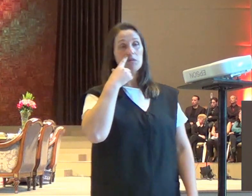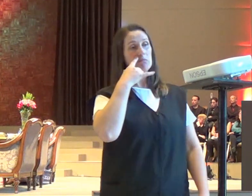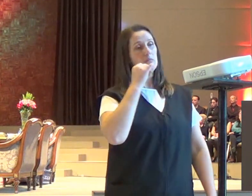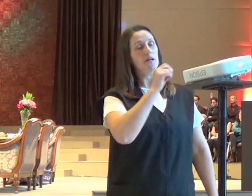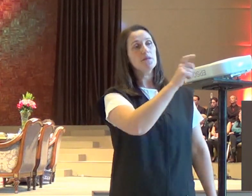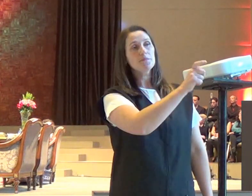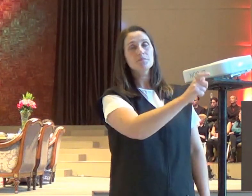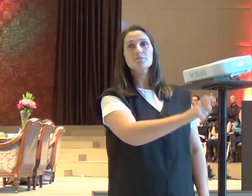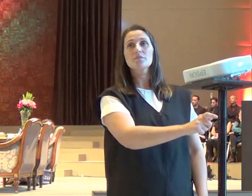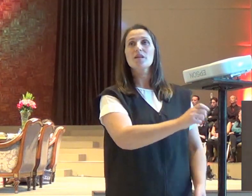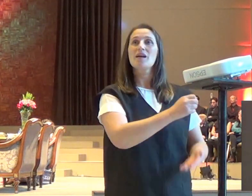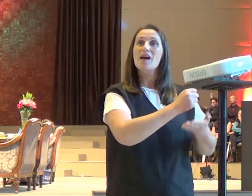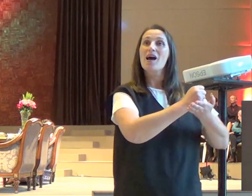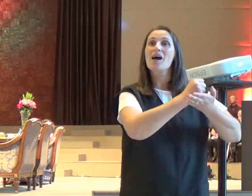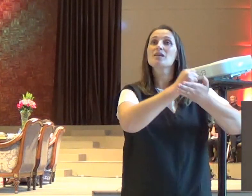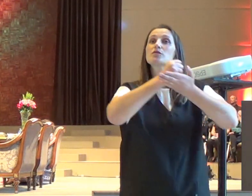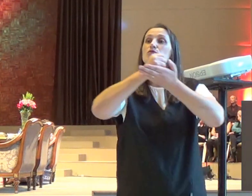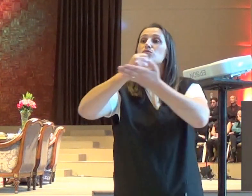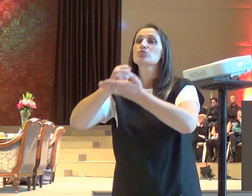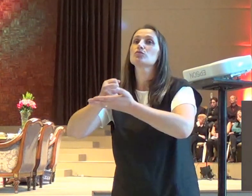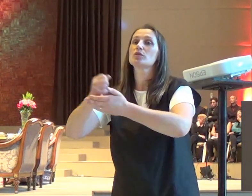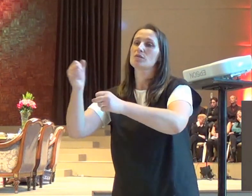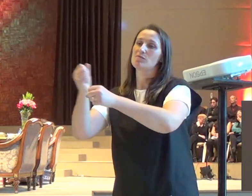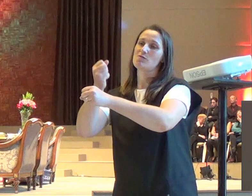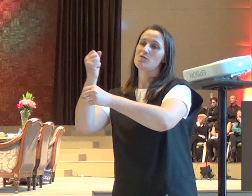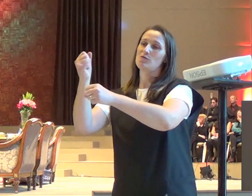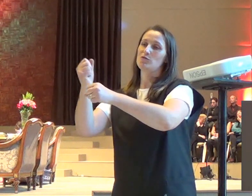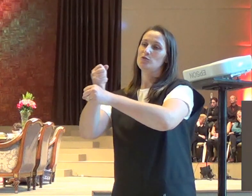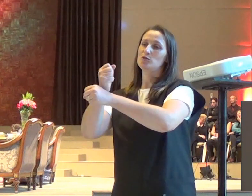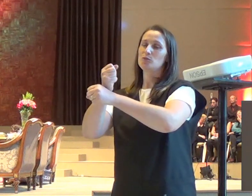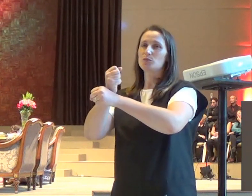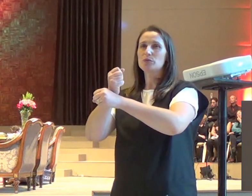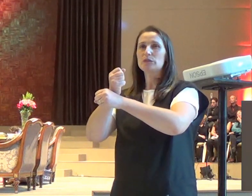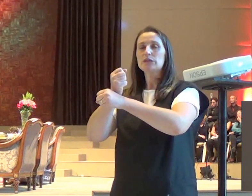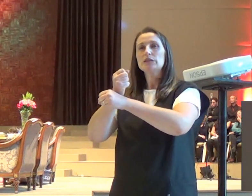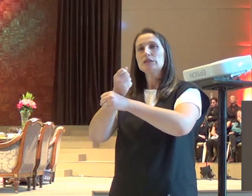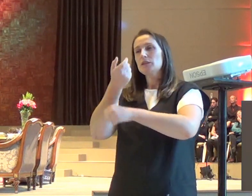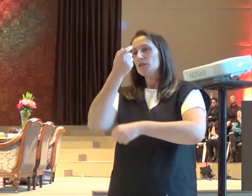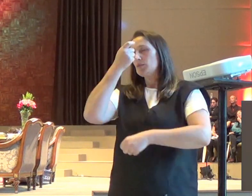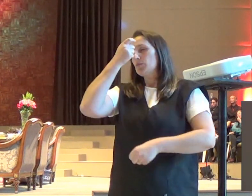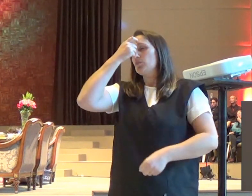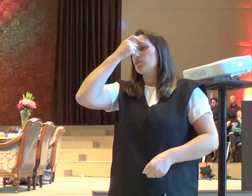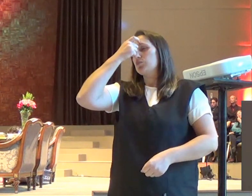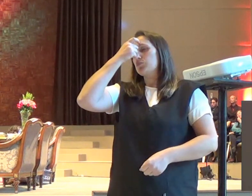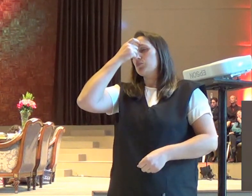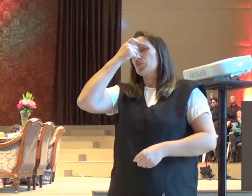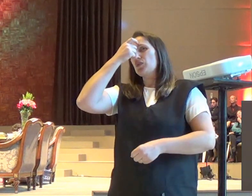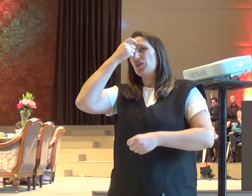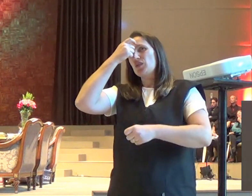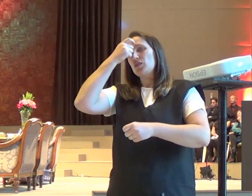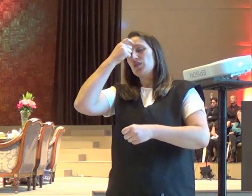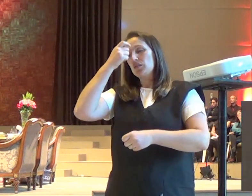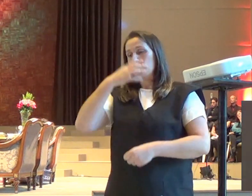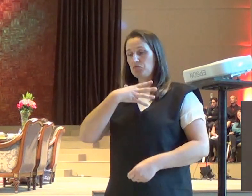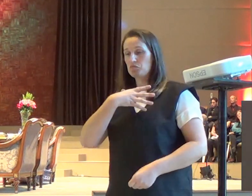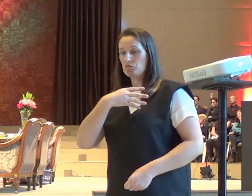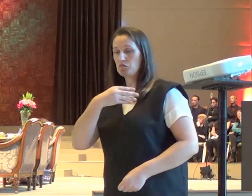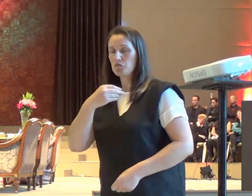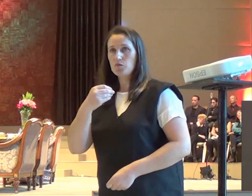pai ele ajuda a construir a identidade sexual tanto do filho quanto da filha